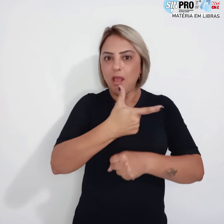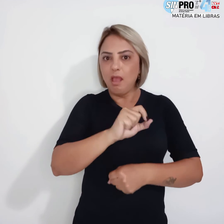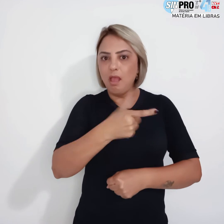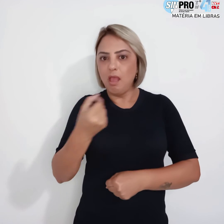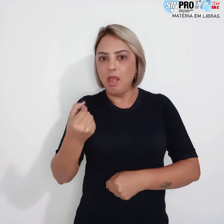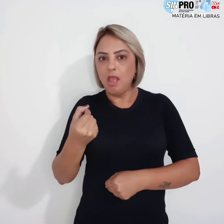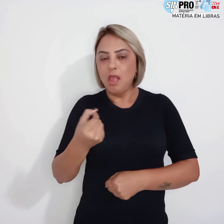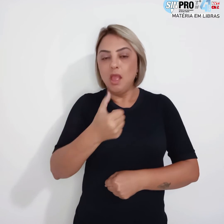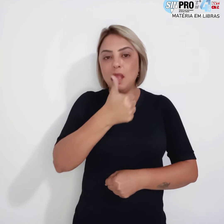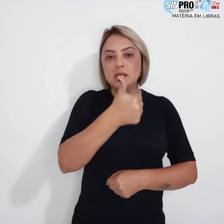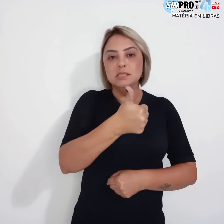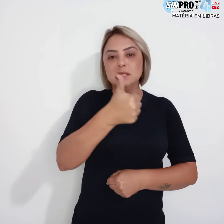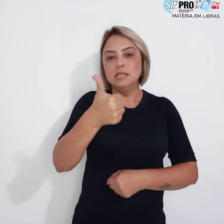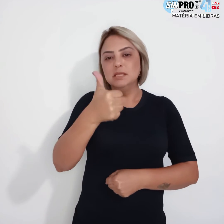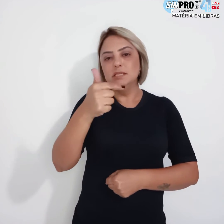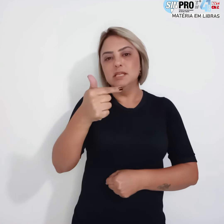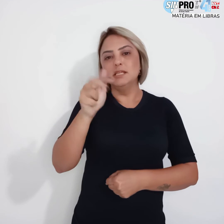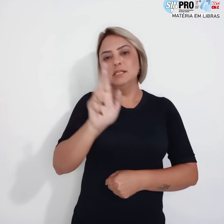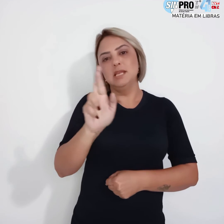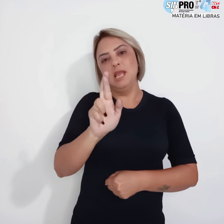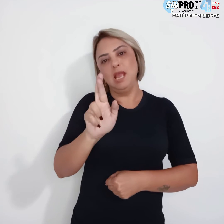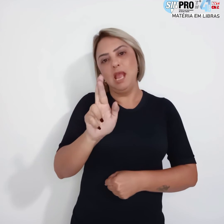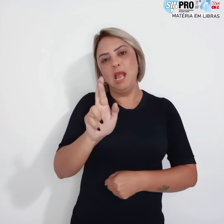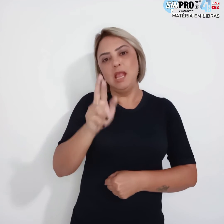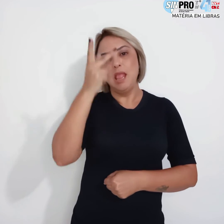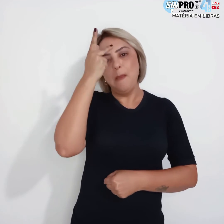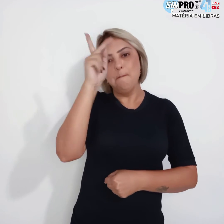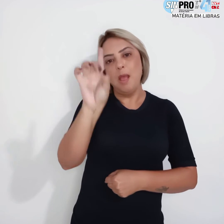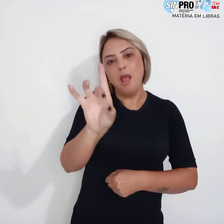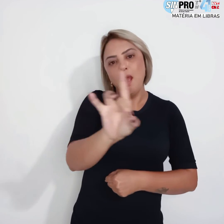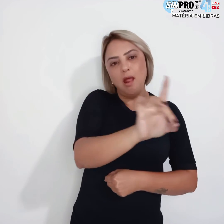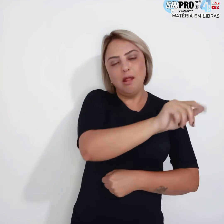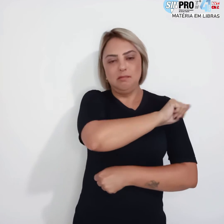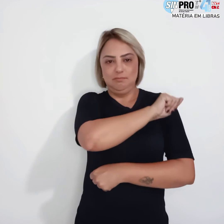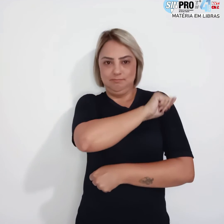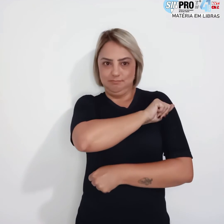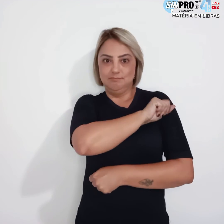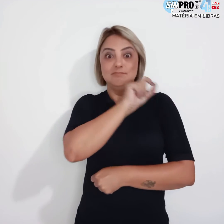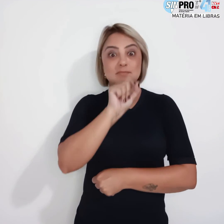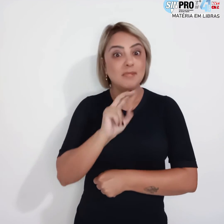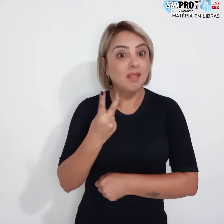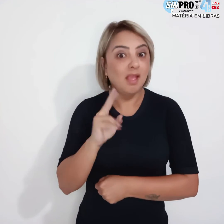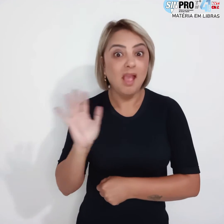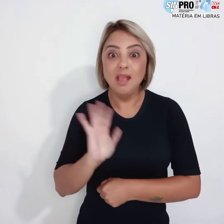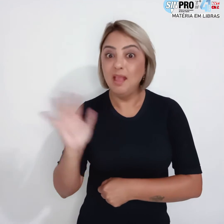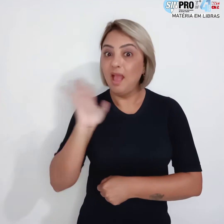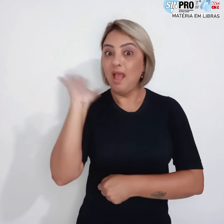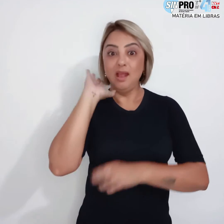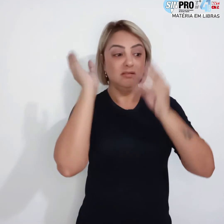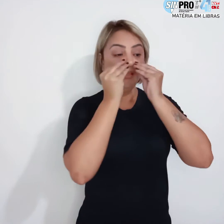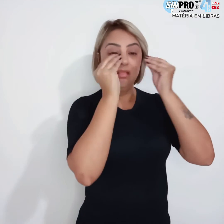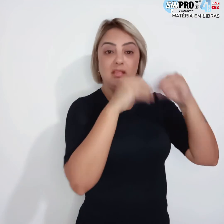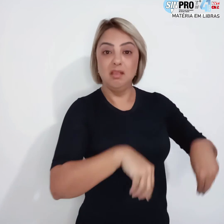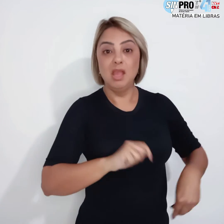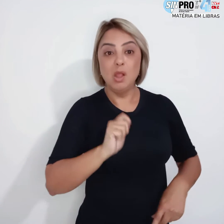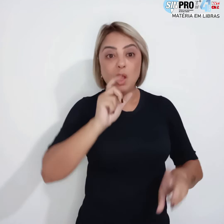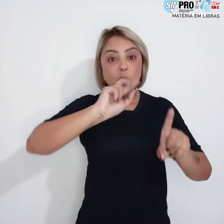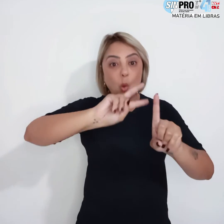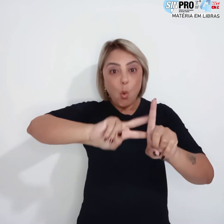R$ 117 por alunos. Esse valor desperdiçado é quase o dobro de tudo que